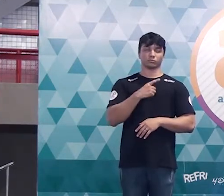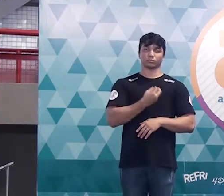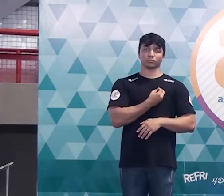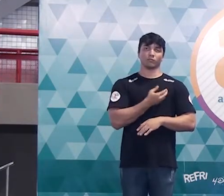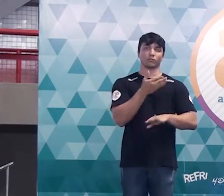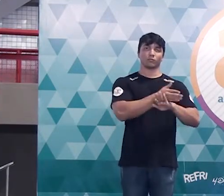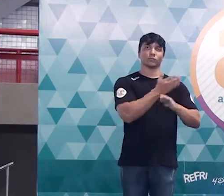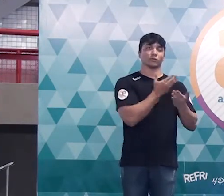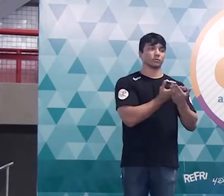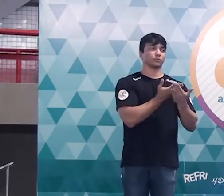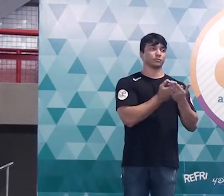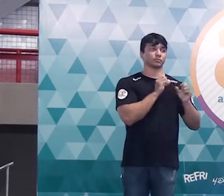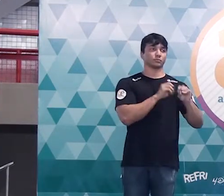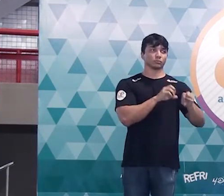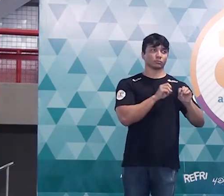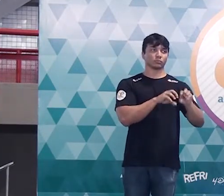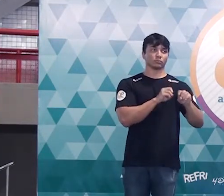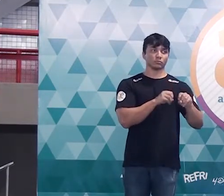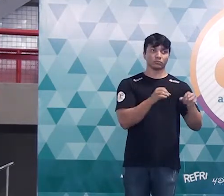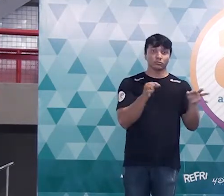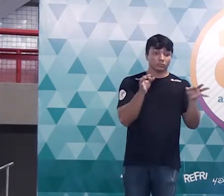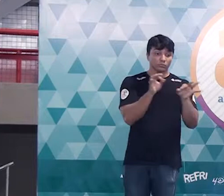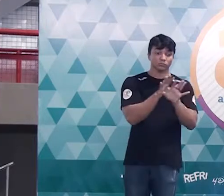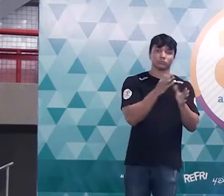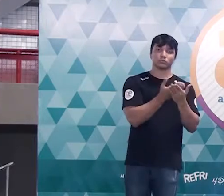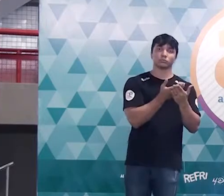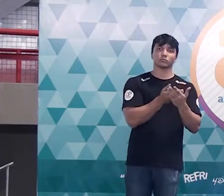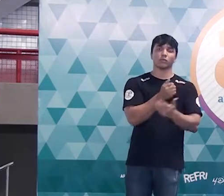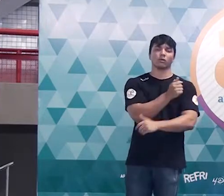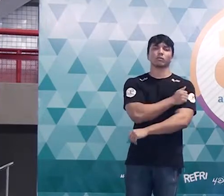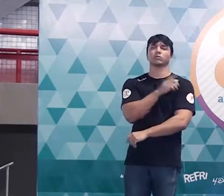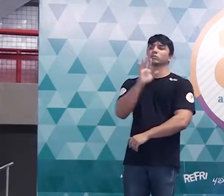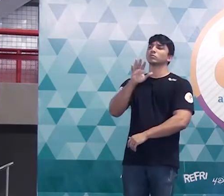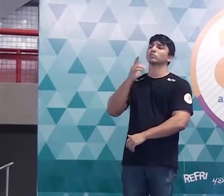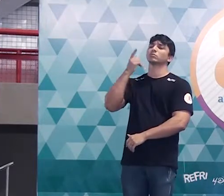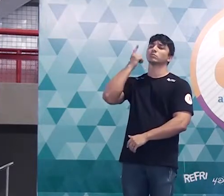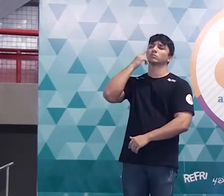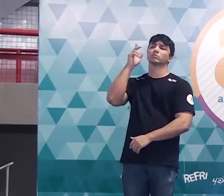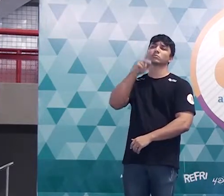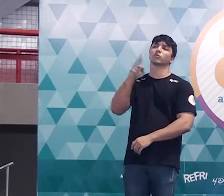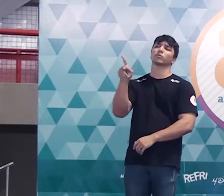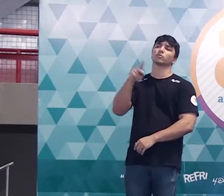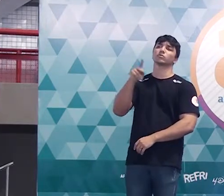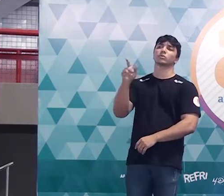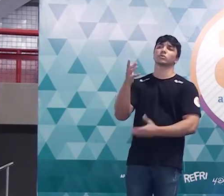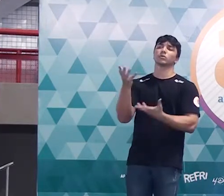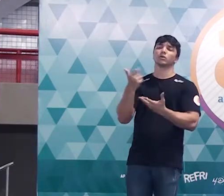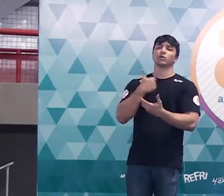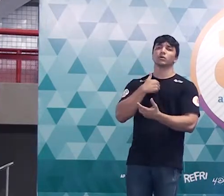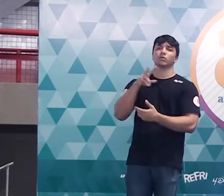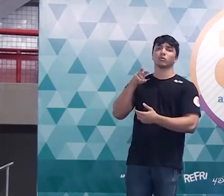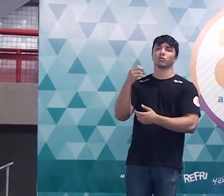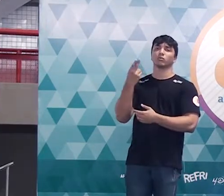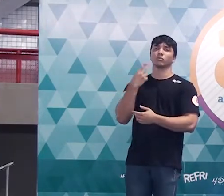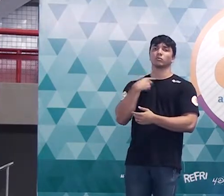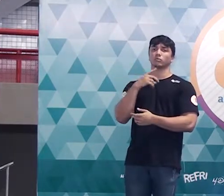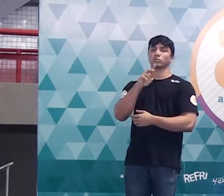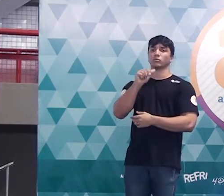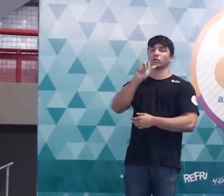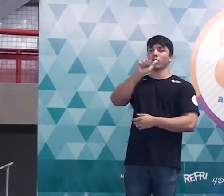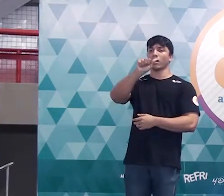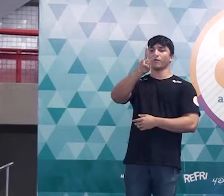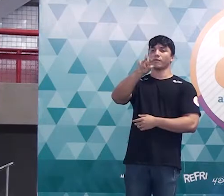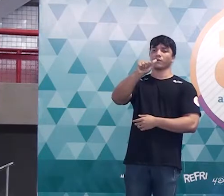dando aula, e a aula terminou, um aluno olhou para mim e disse assim: professor, eu vou dar o